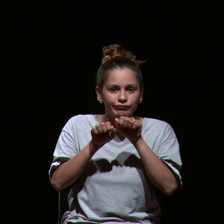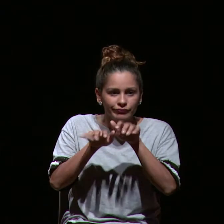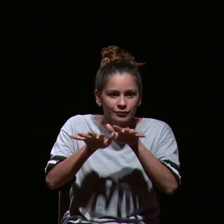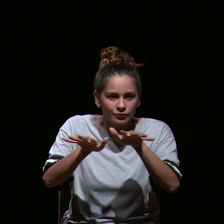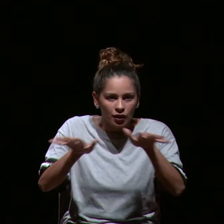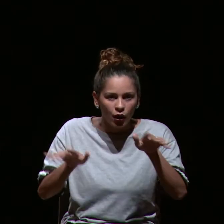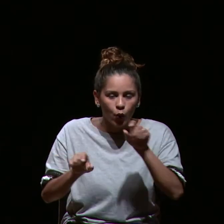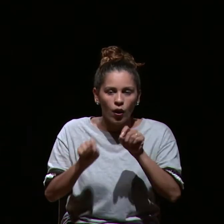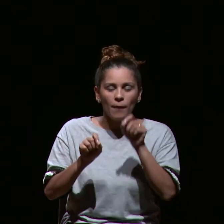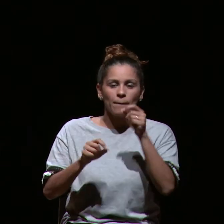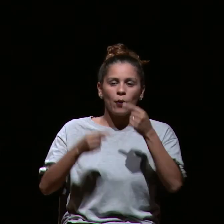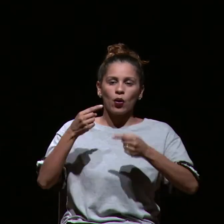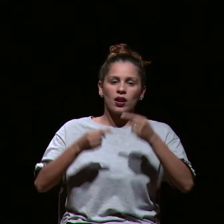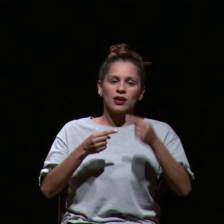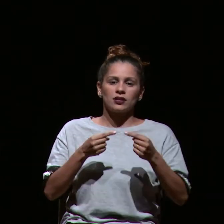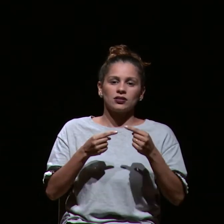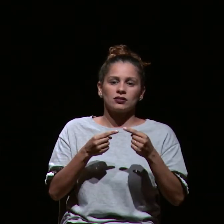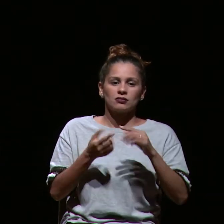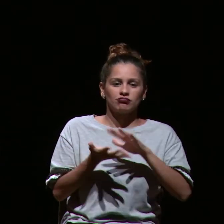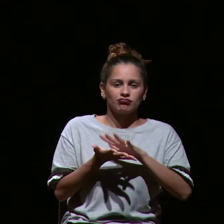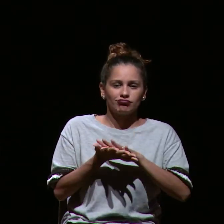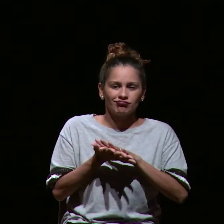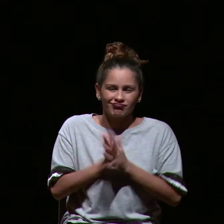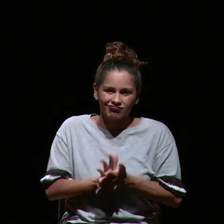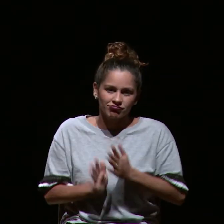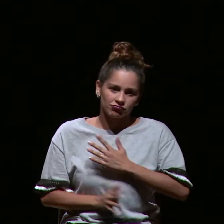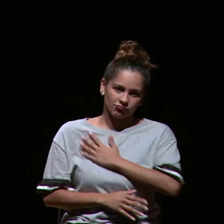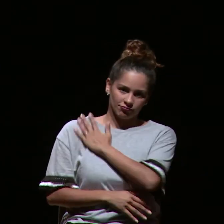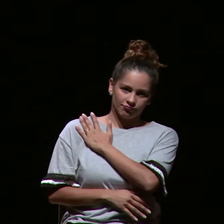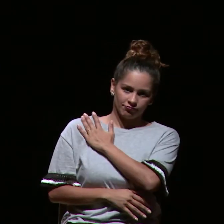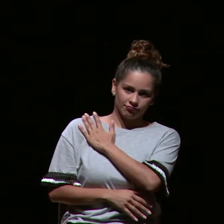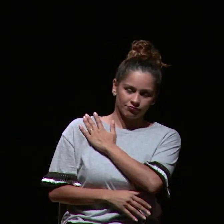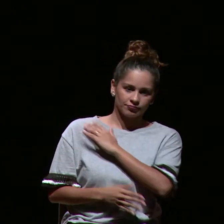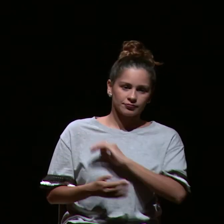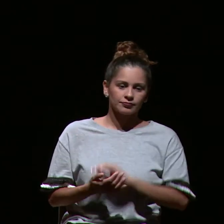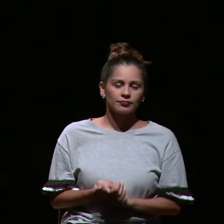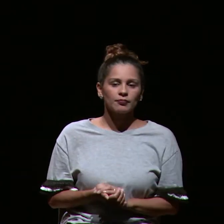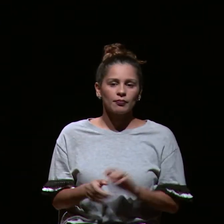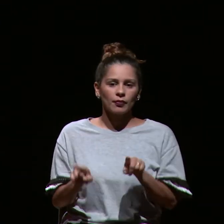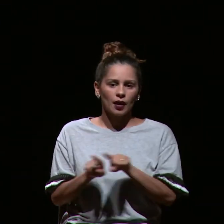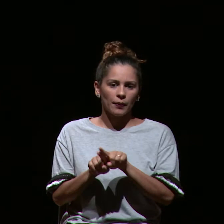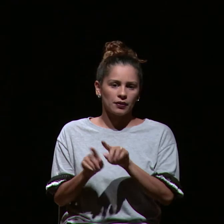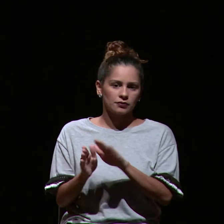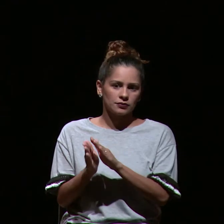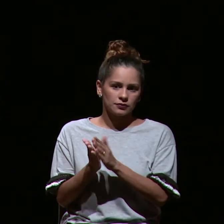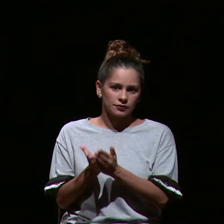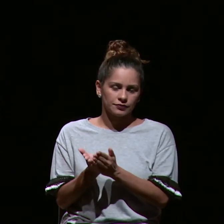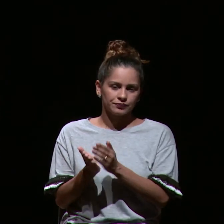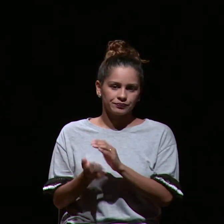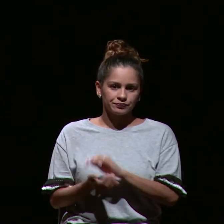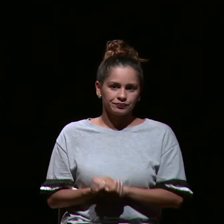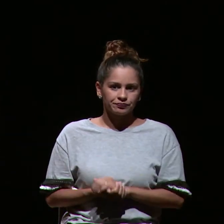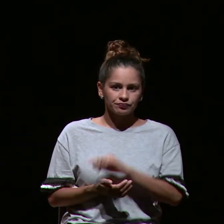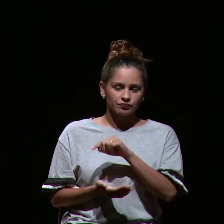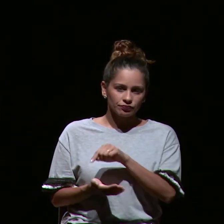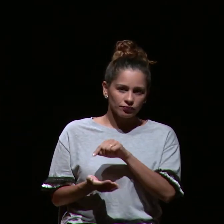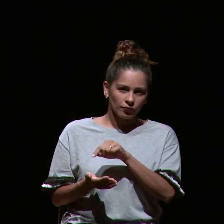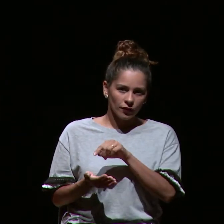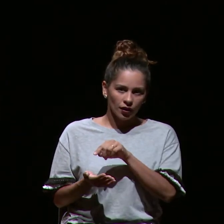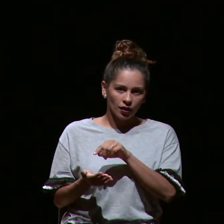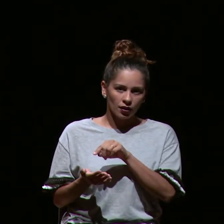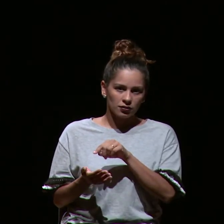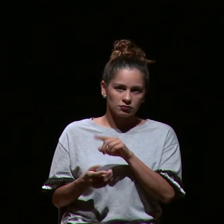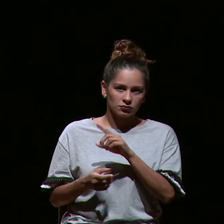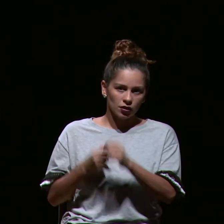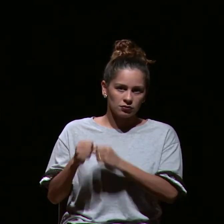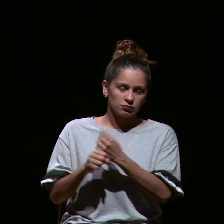o que Carolina Maria de Jesus bradou maliciosamente em seu primeiro livro, Quarto de Despejo, um diário iniciado em 1955 e publicado pela primeira